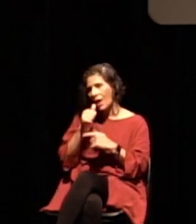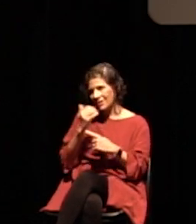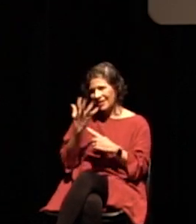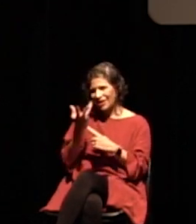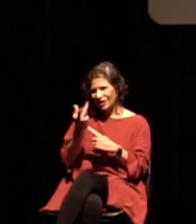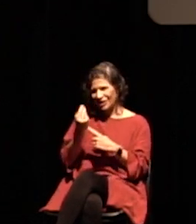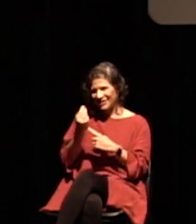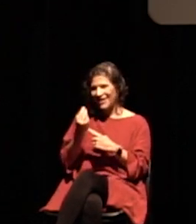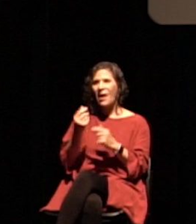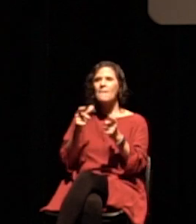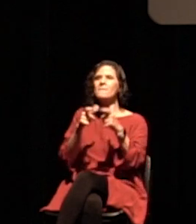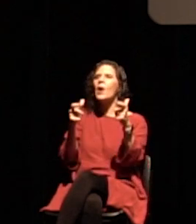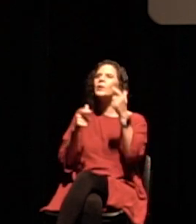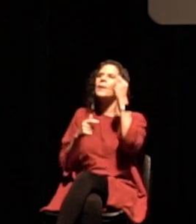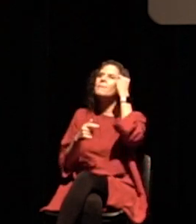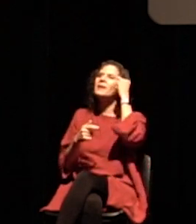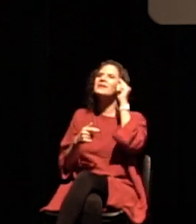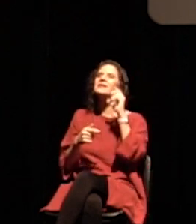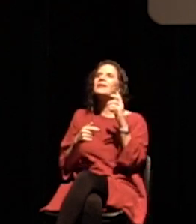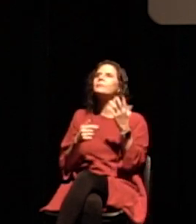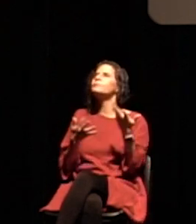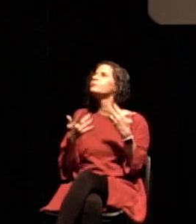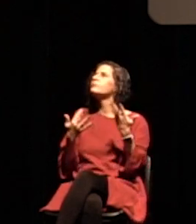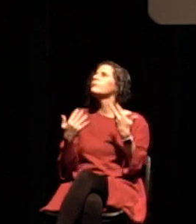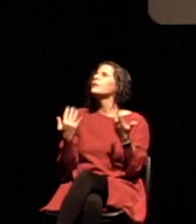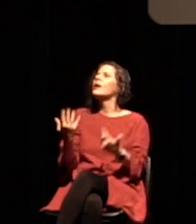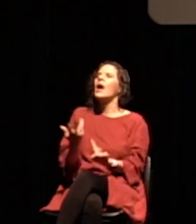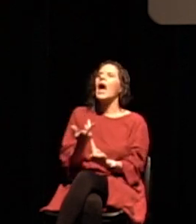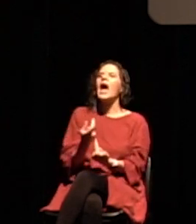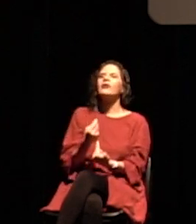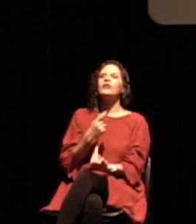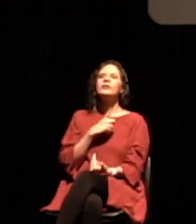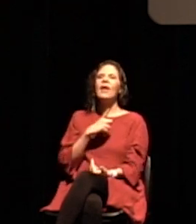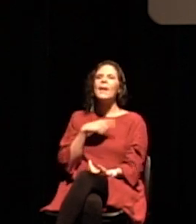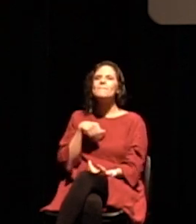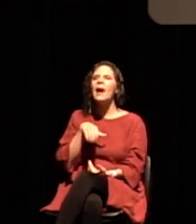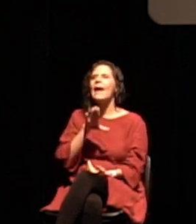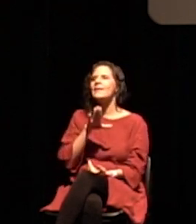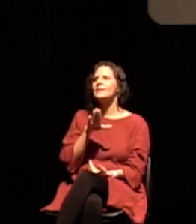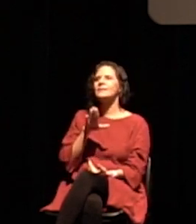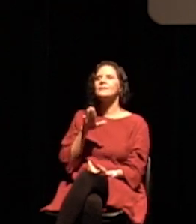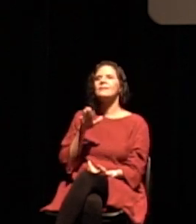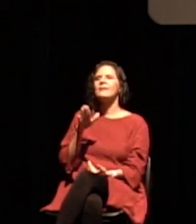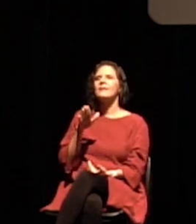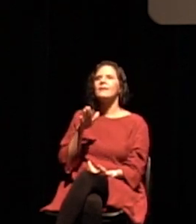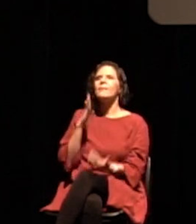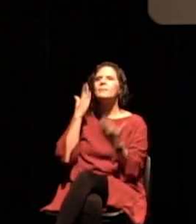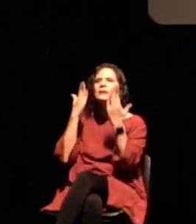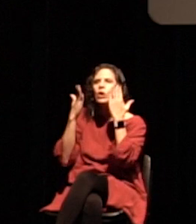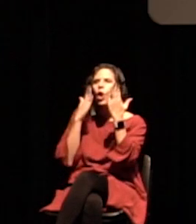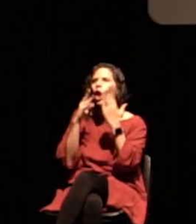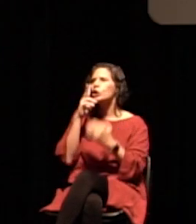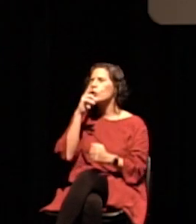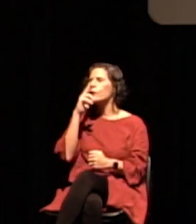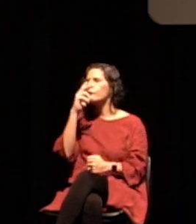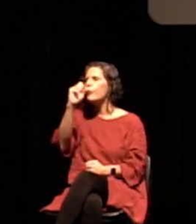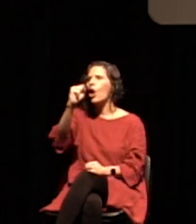pessoas pensam em obras que têm um apelo psicológico forte, que são obras